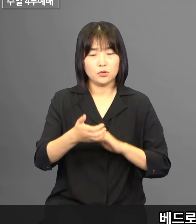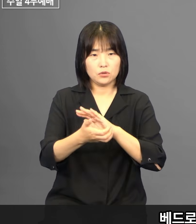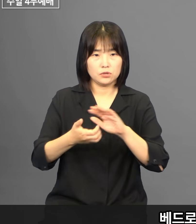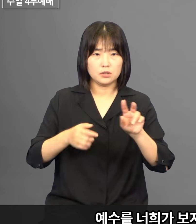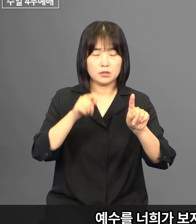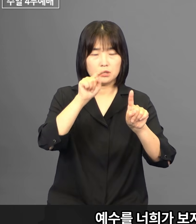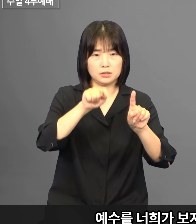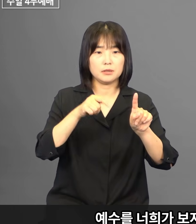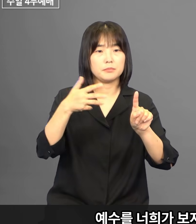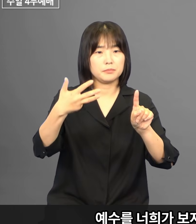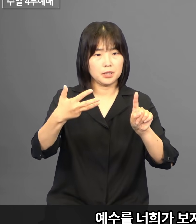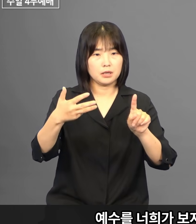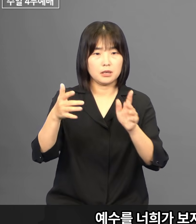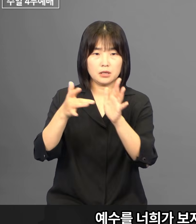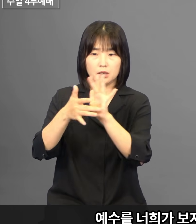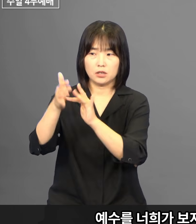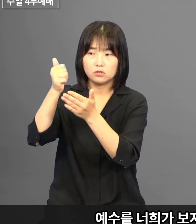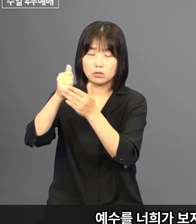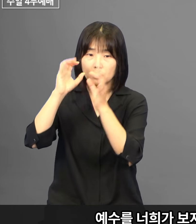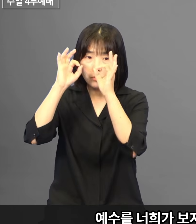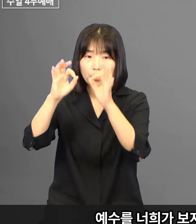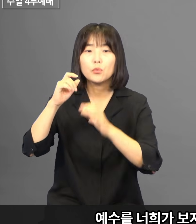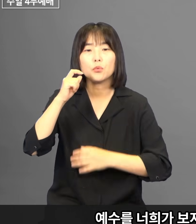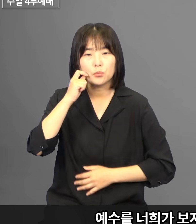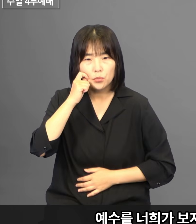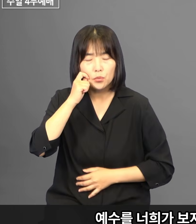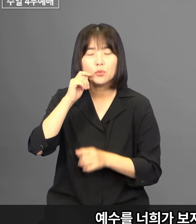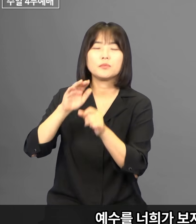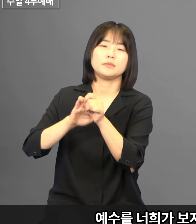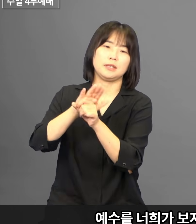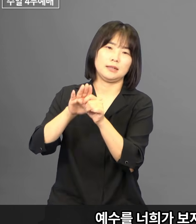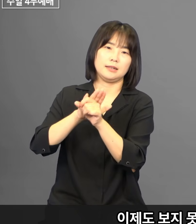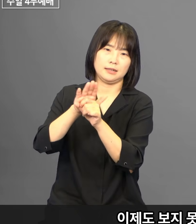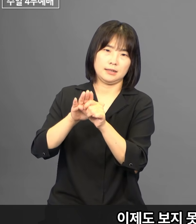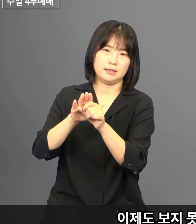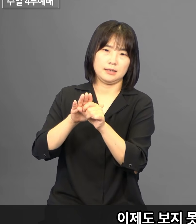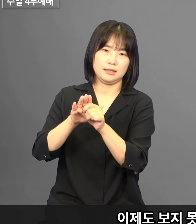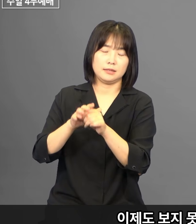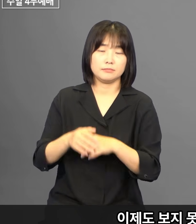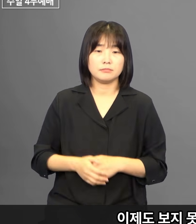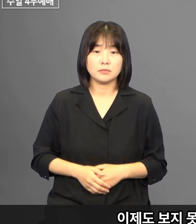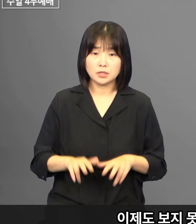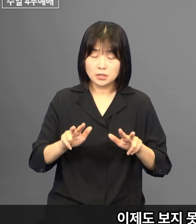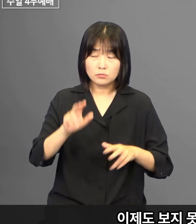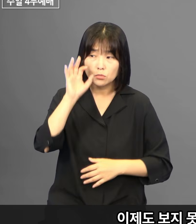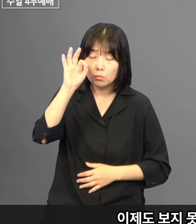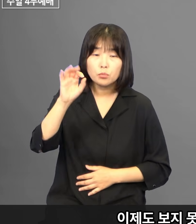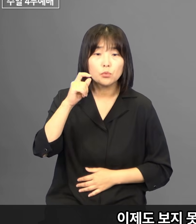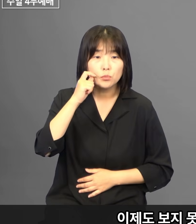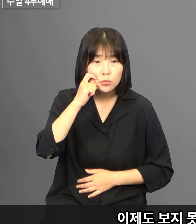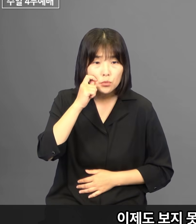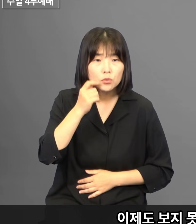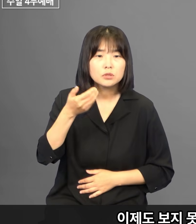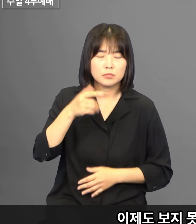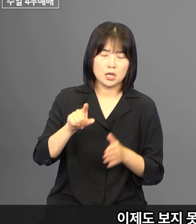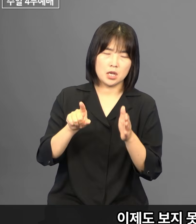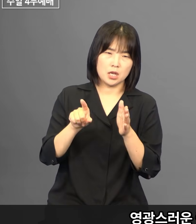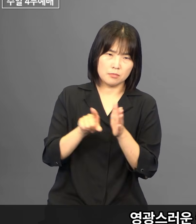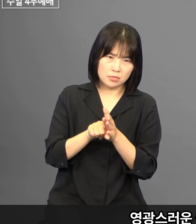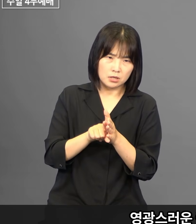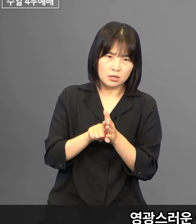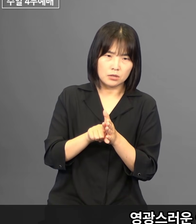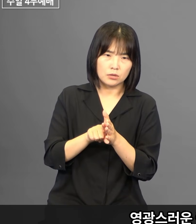8절에 예수를 너희가 보지 못하였으나 사랑하는도다. 이제도 보지 못하나 믿고 말할 수